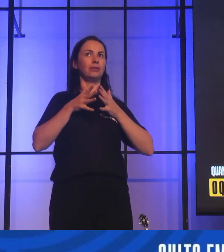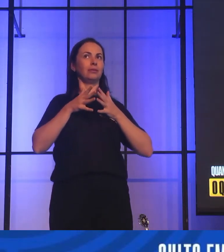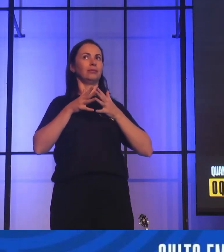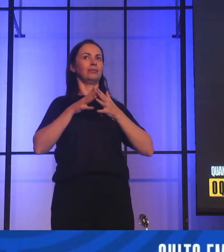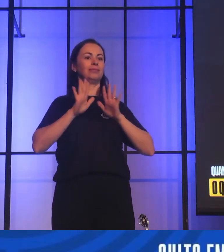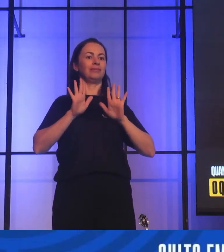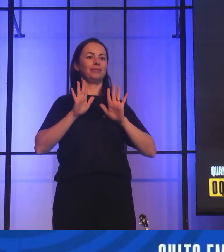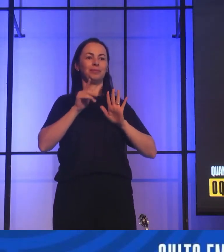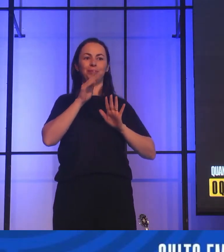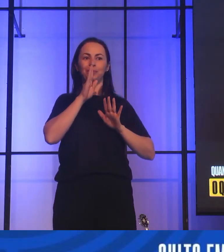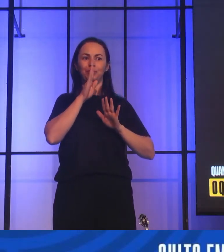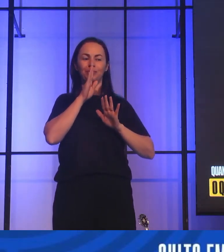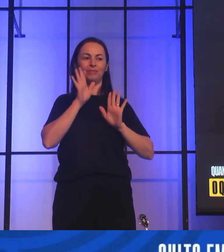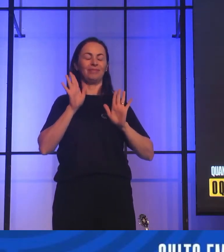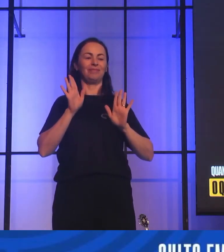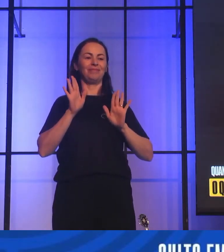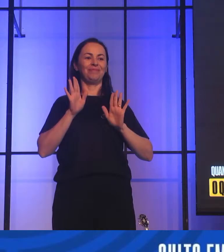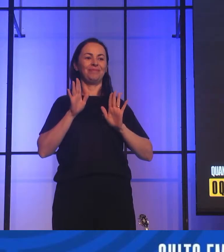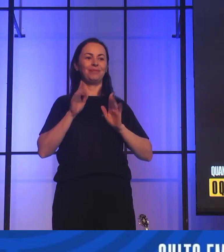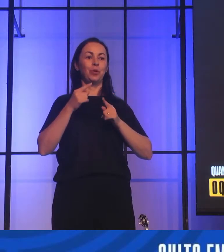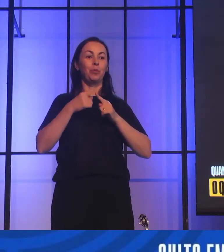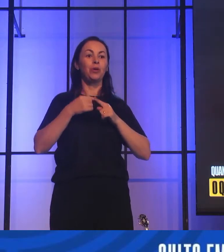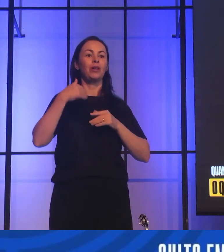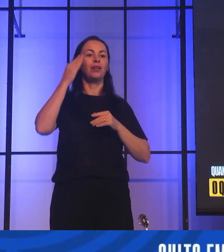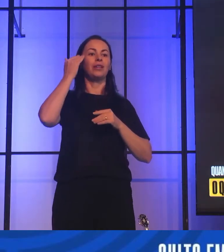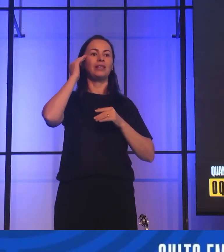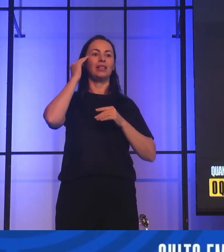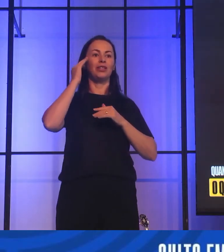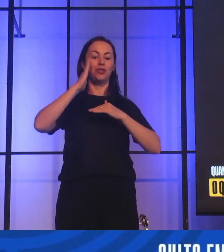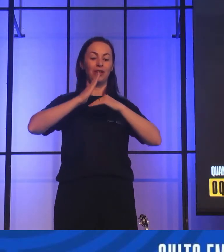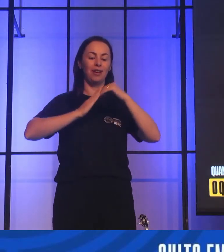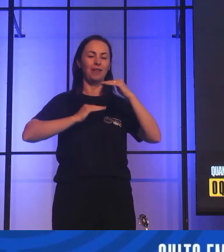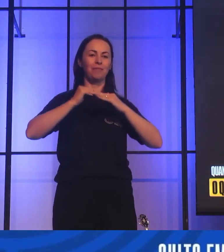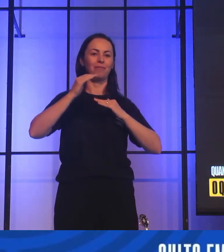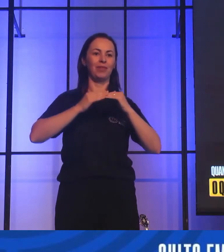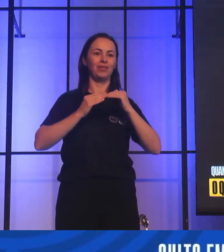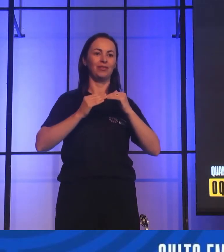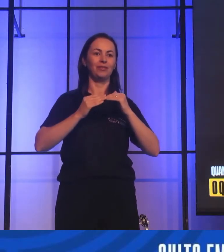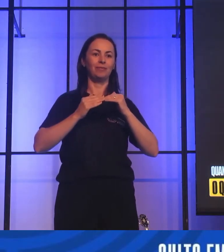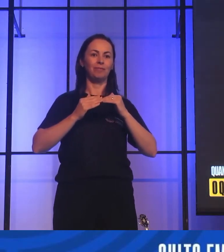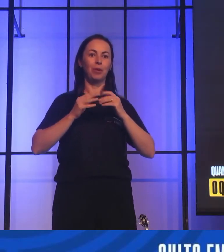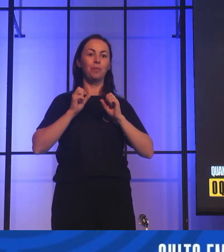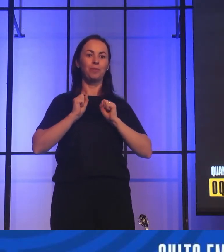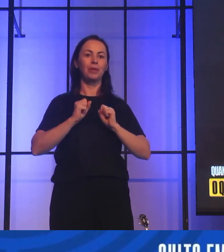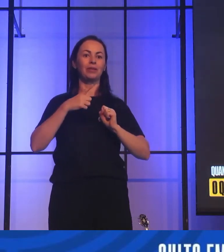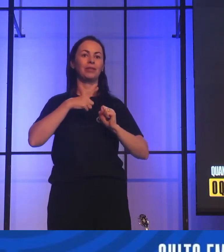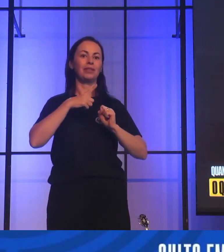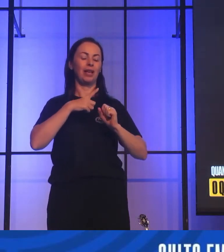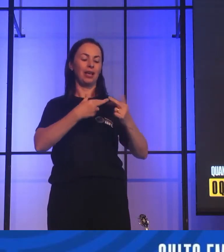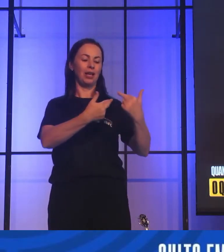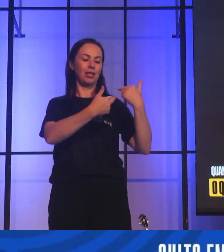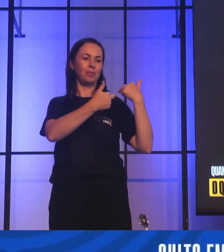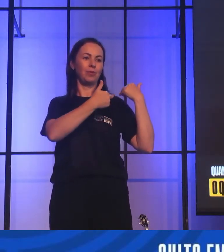Por quê? Porque eu entendi que as minhas reações são responsabilidades